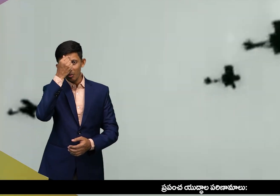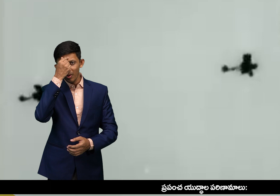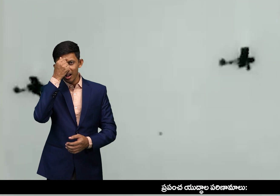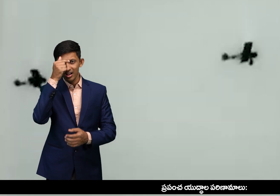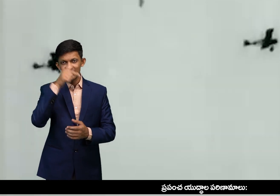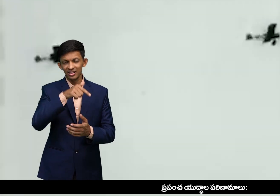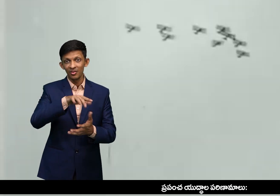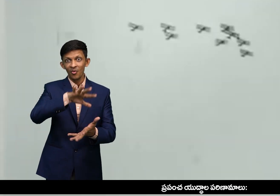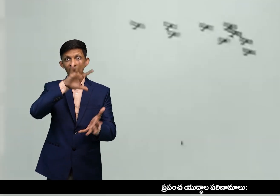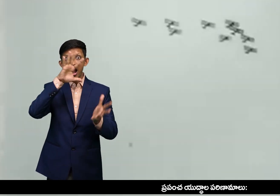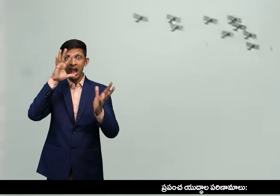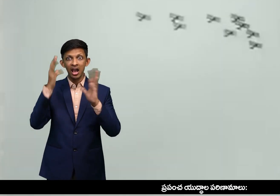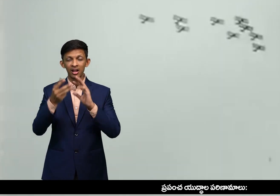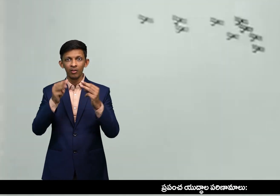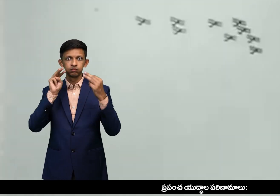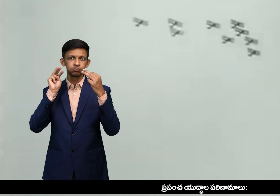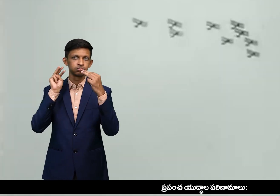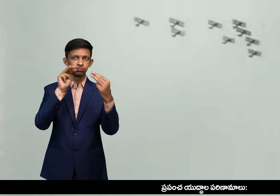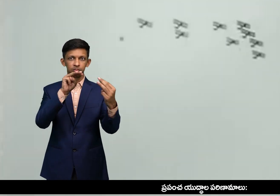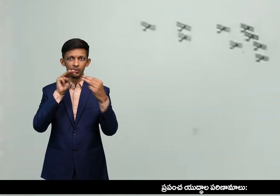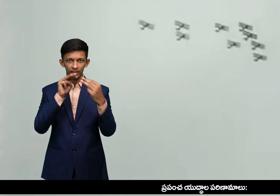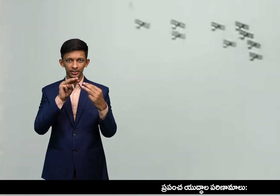ప్రపంచ యుద్ధాలు పరిణామాలు.